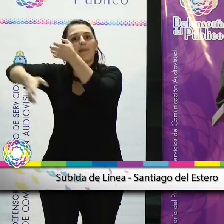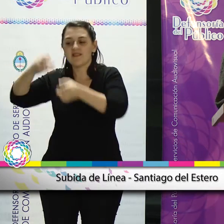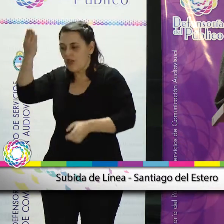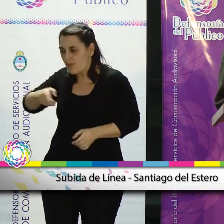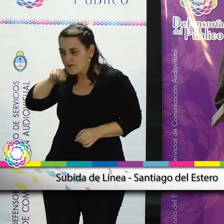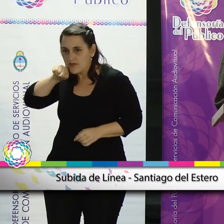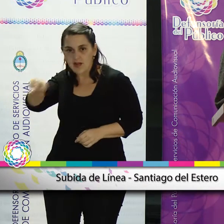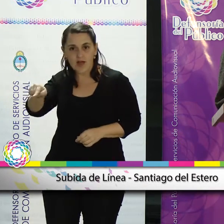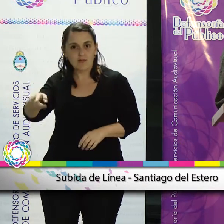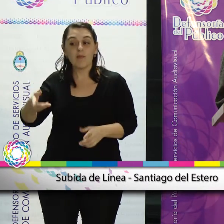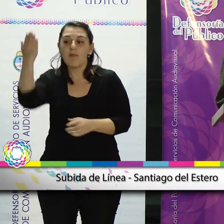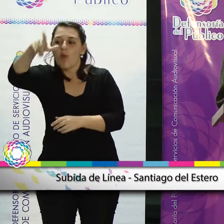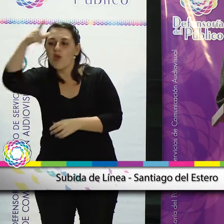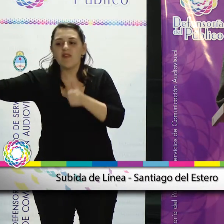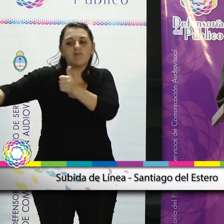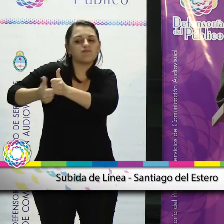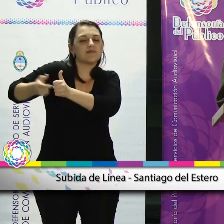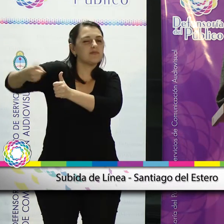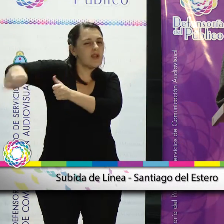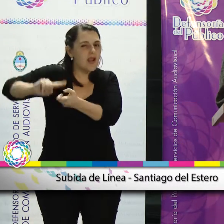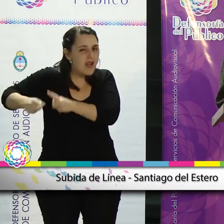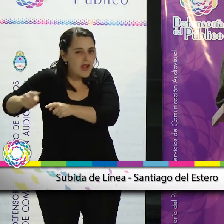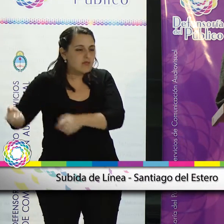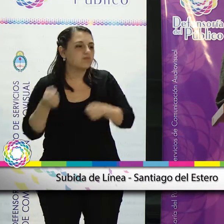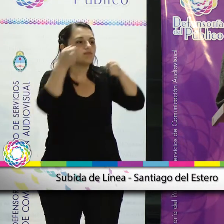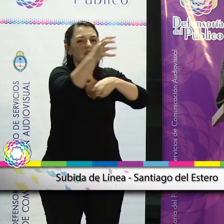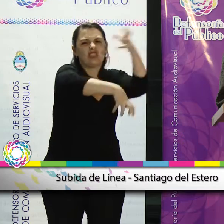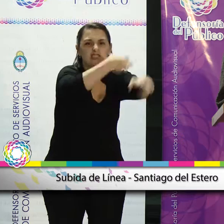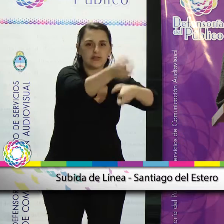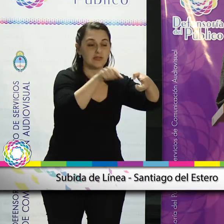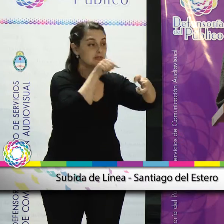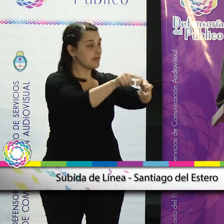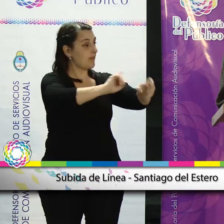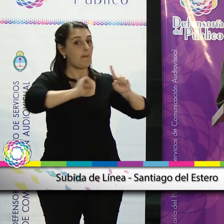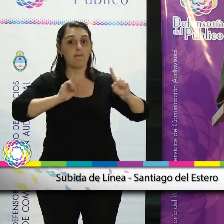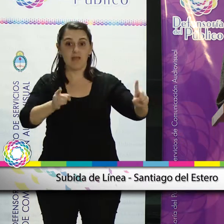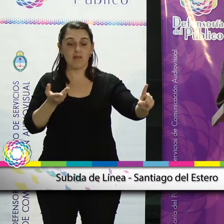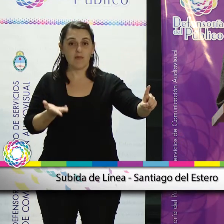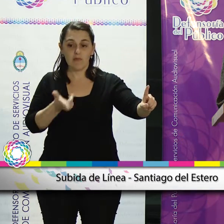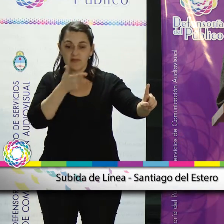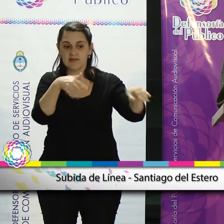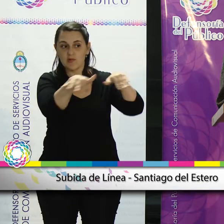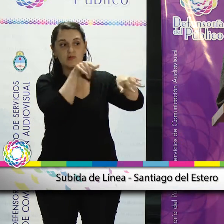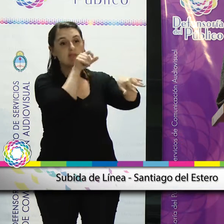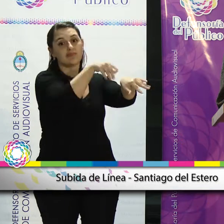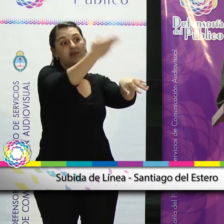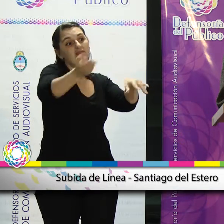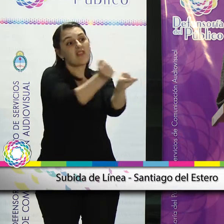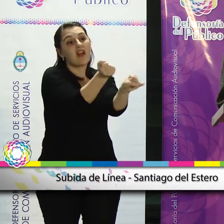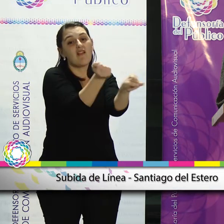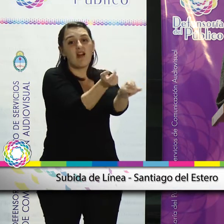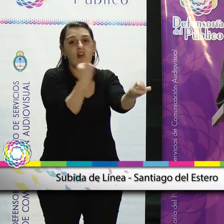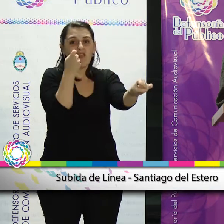en complicidad con la policía que bueno sí conocemos las condiciones en las que elabora tipo argentino está manejada